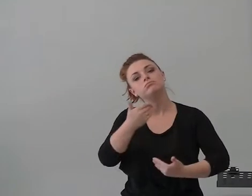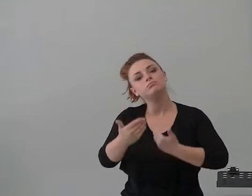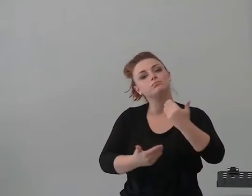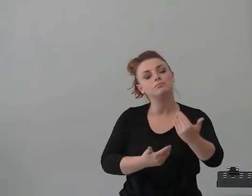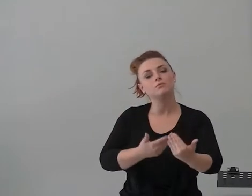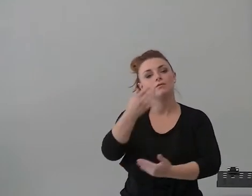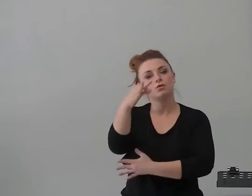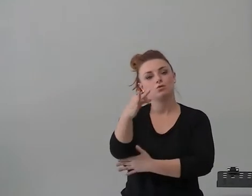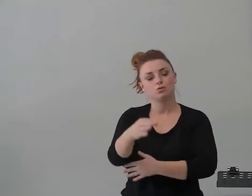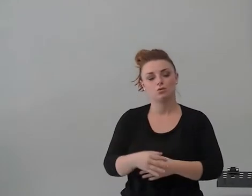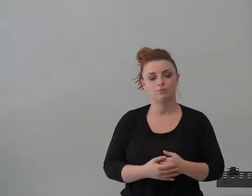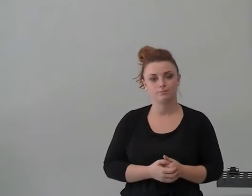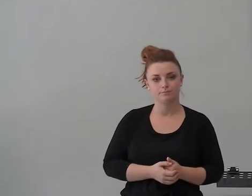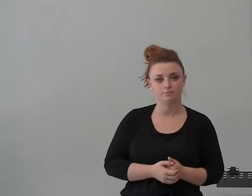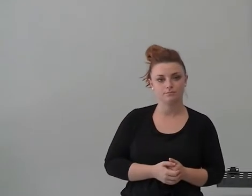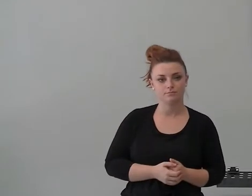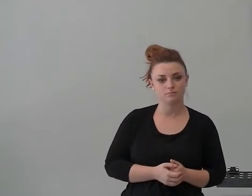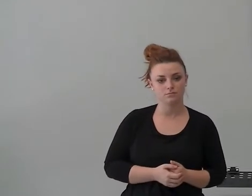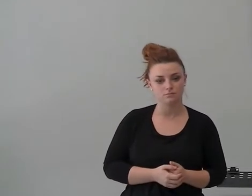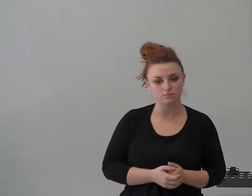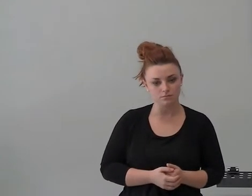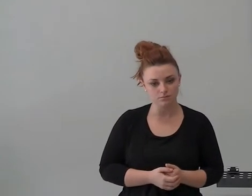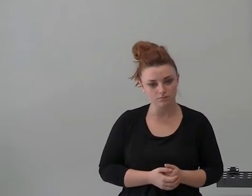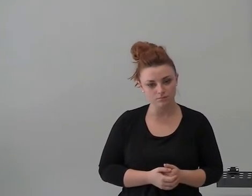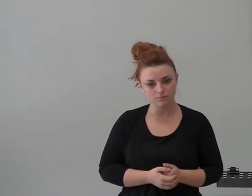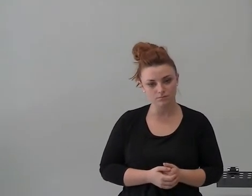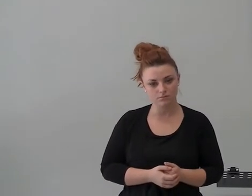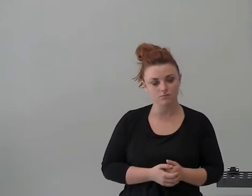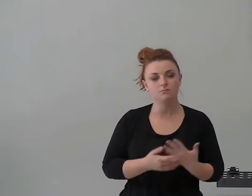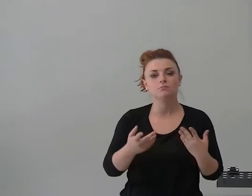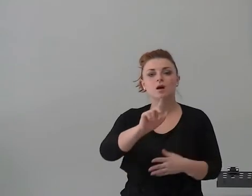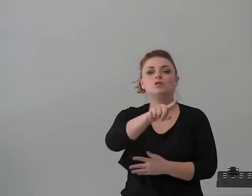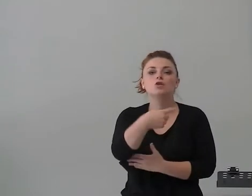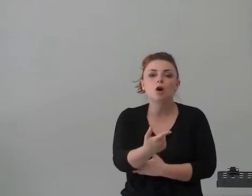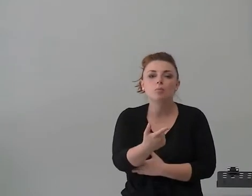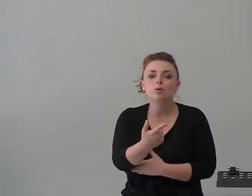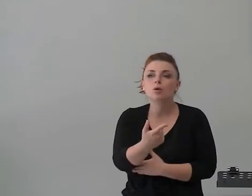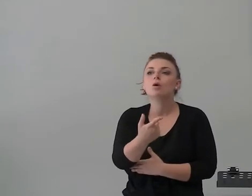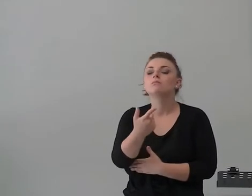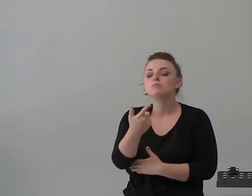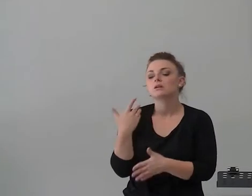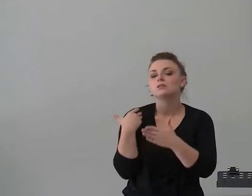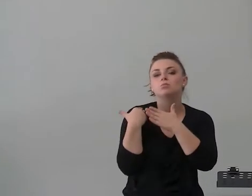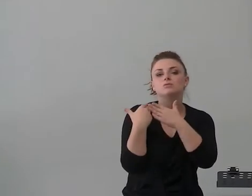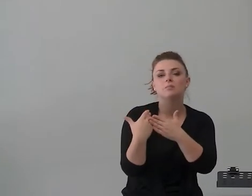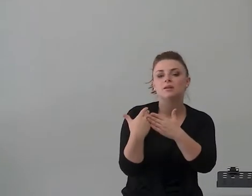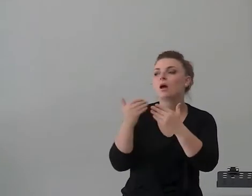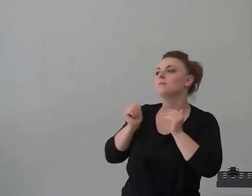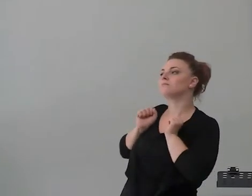È un frutto. Ma lascio quello che succede poi a Gesù. Che mi vuole bene.